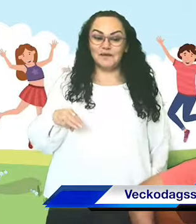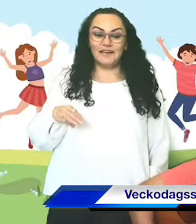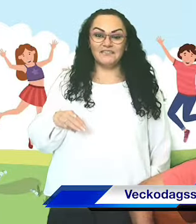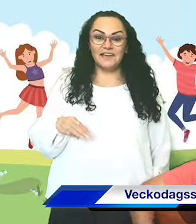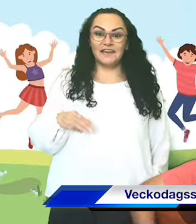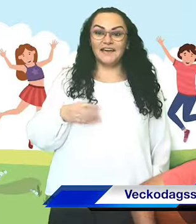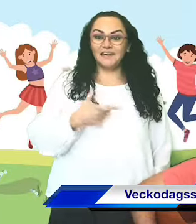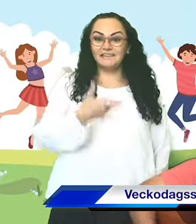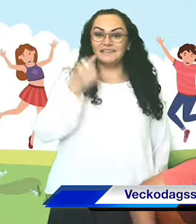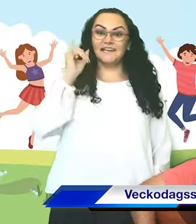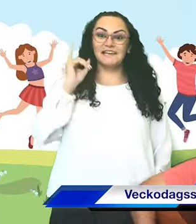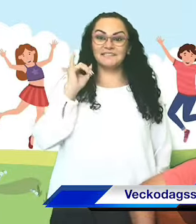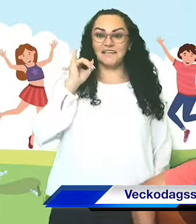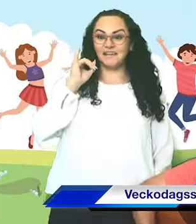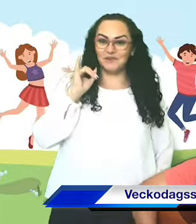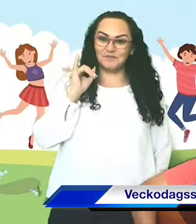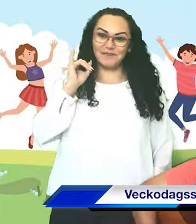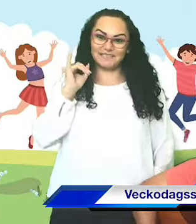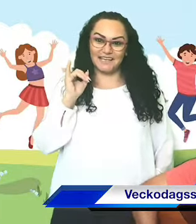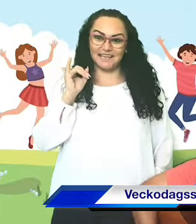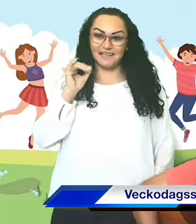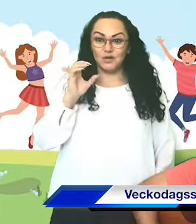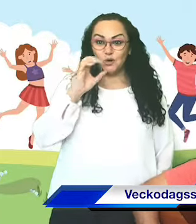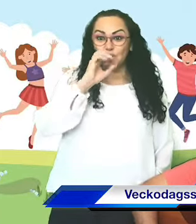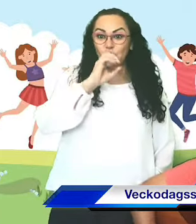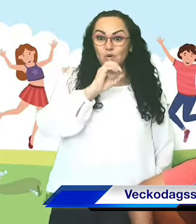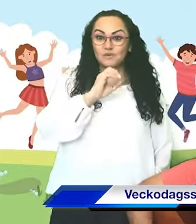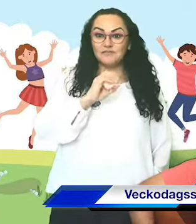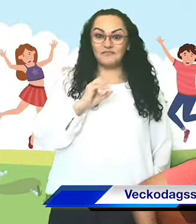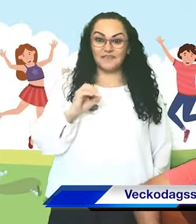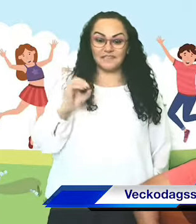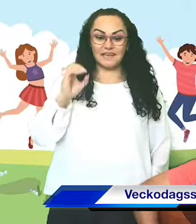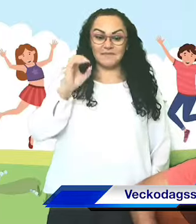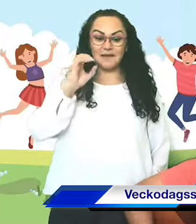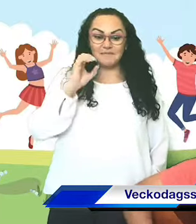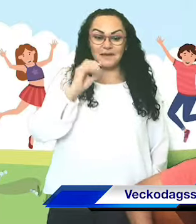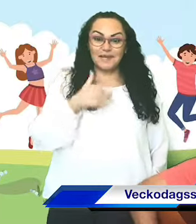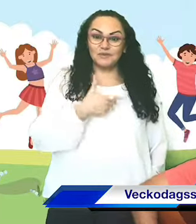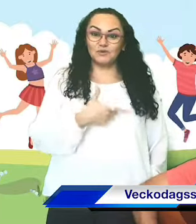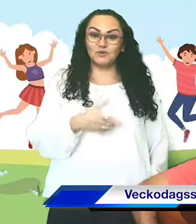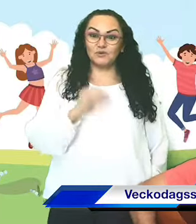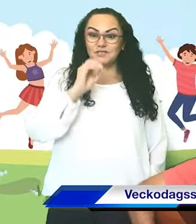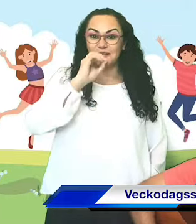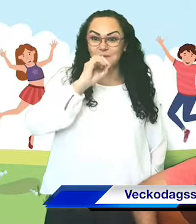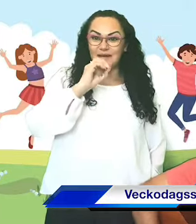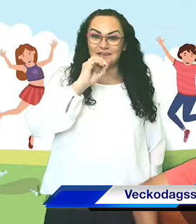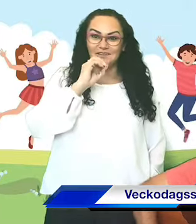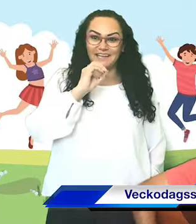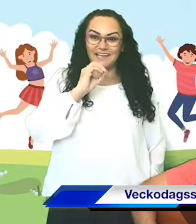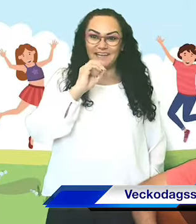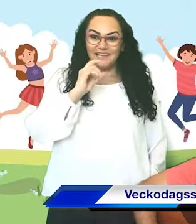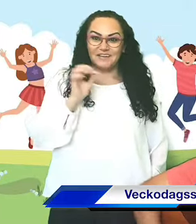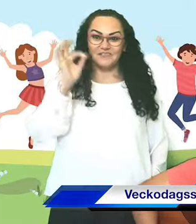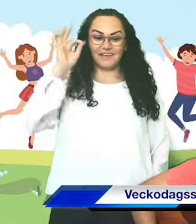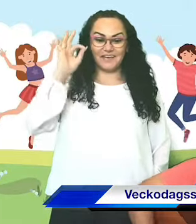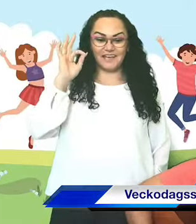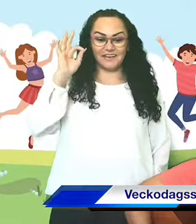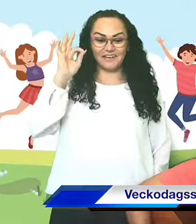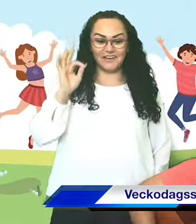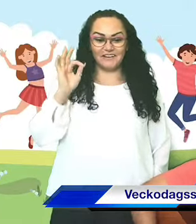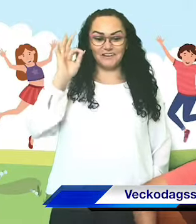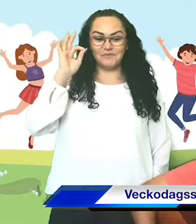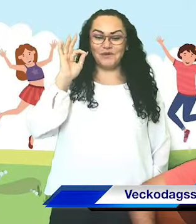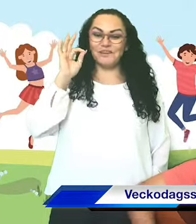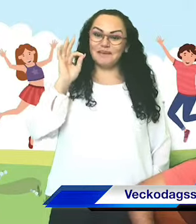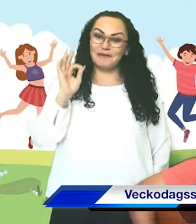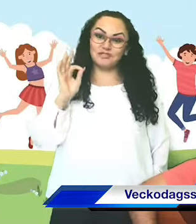Måndag börjar veckan, tisdag kommer sen. Onsdag fiskebabban, torsdag pannkocken. Fredag,